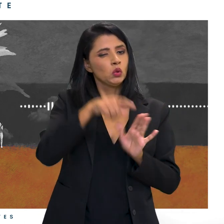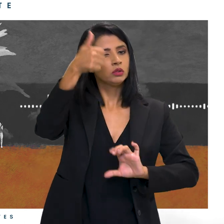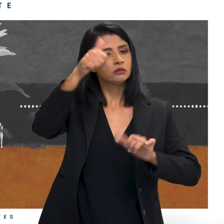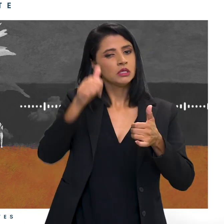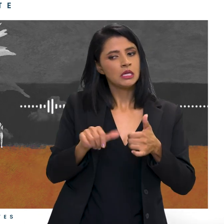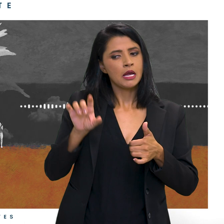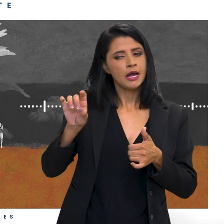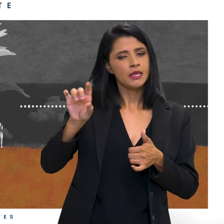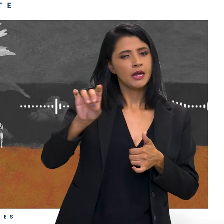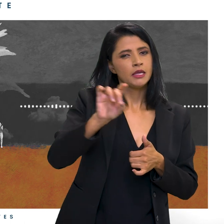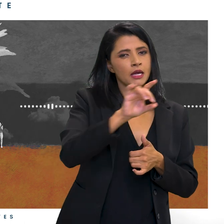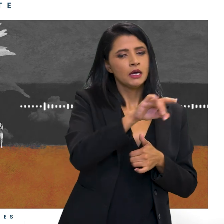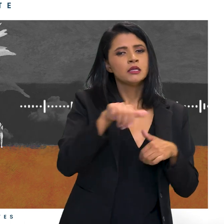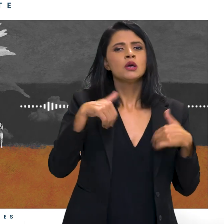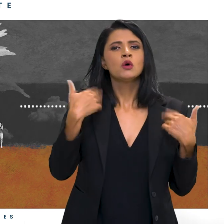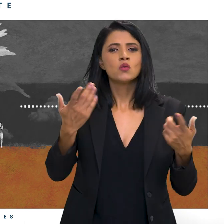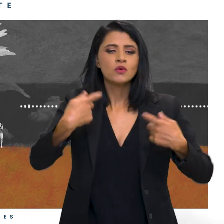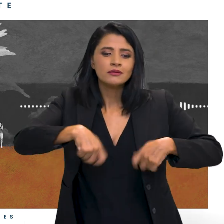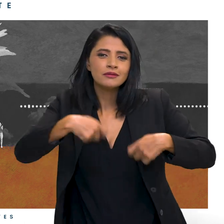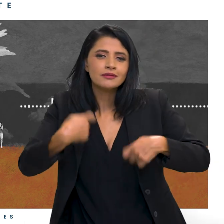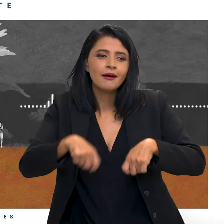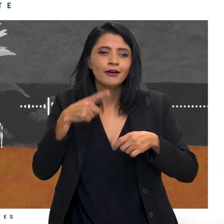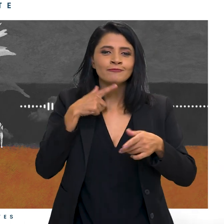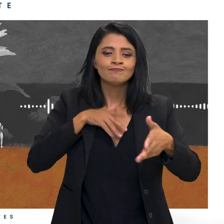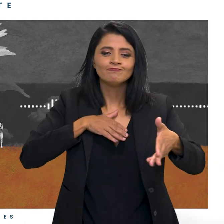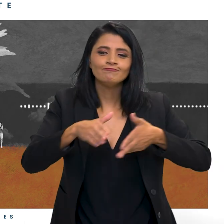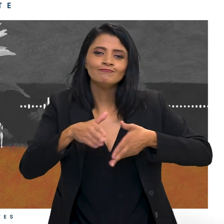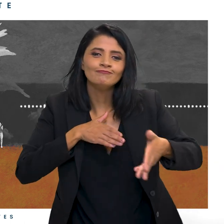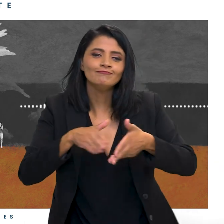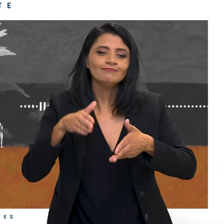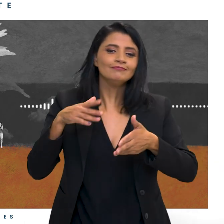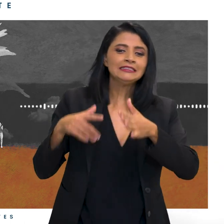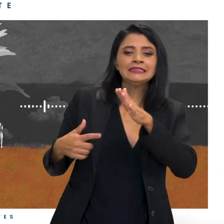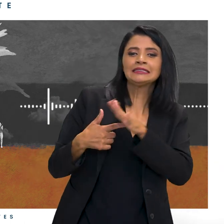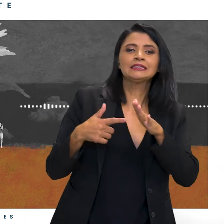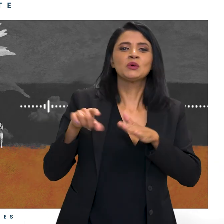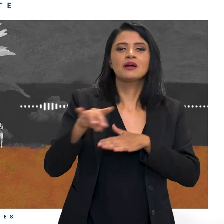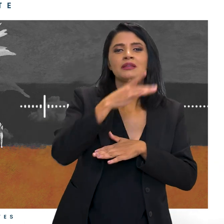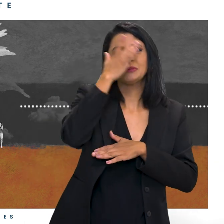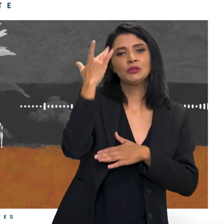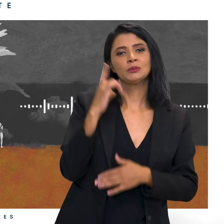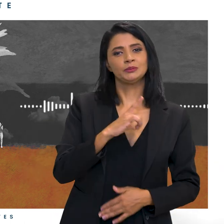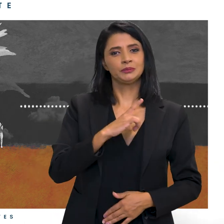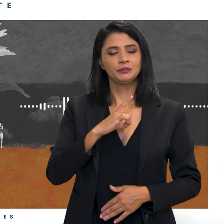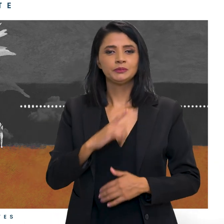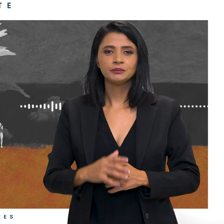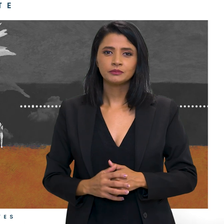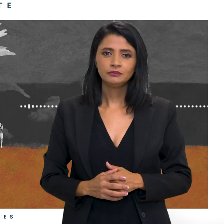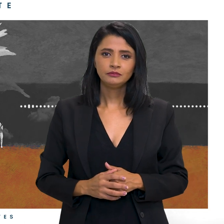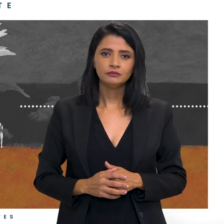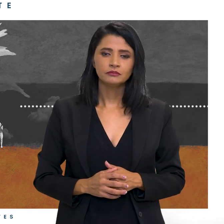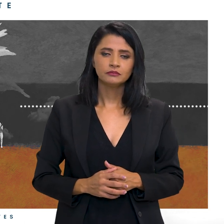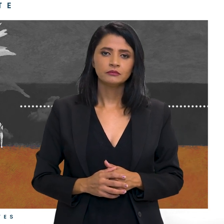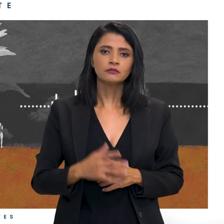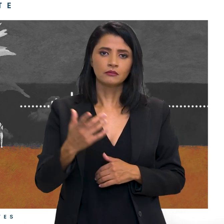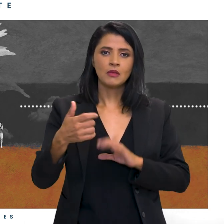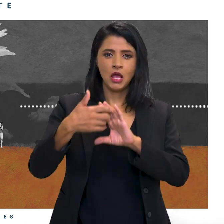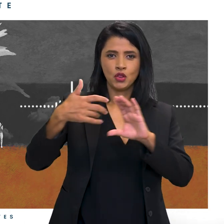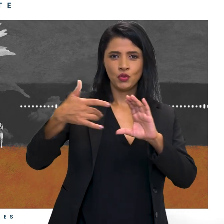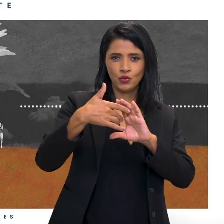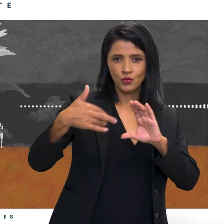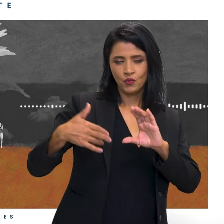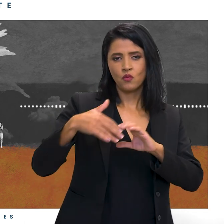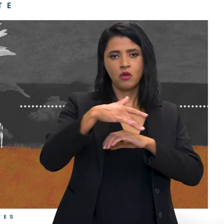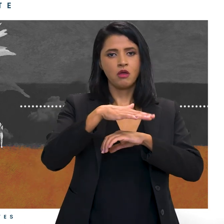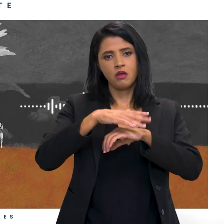que é uma forma de analisar, caso a caso, quais as necessidades de acessibilidade e limitações cada pessoa tem. Muitas